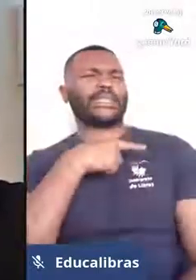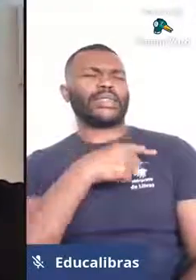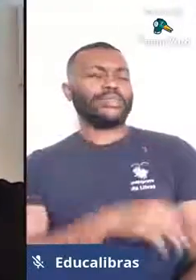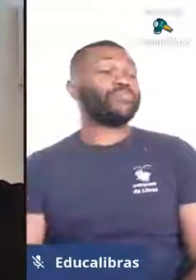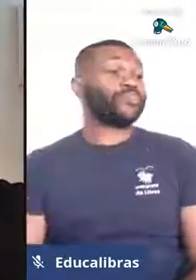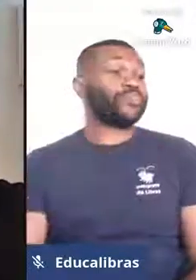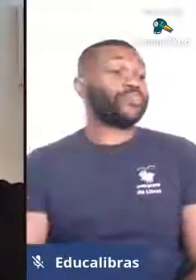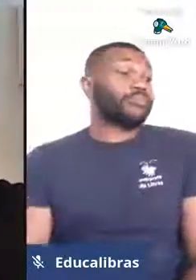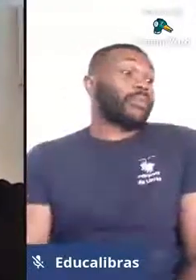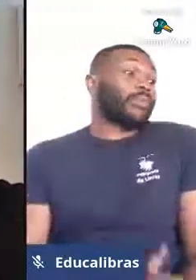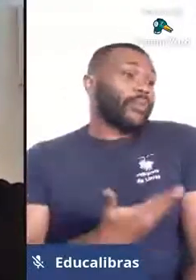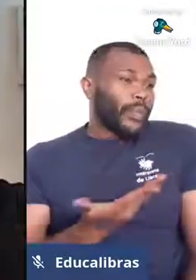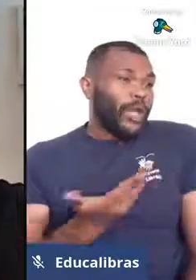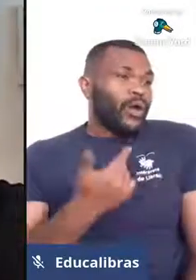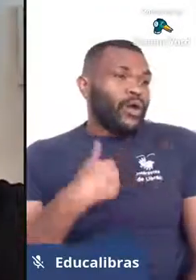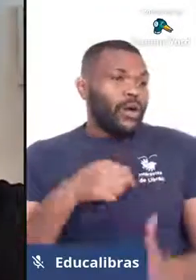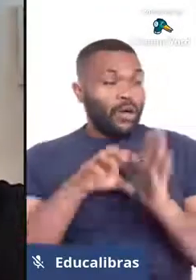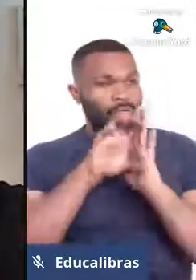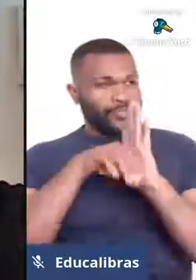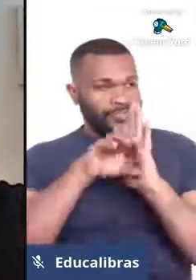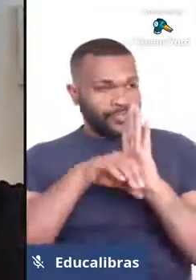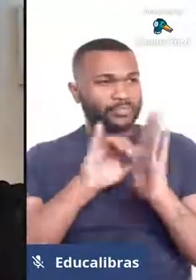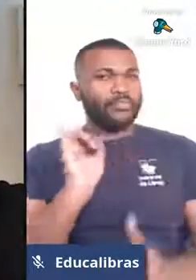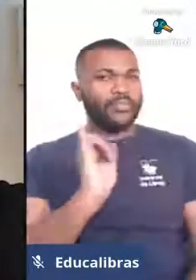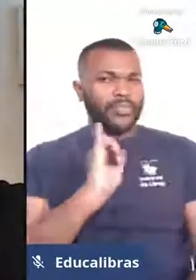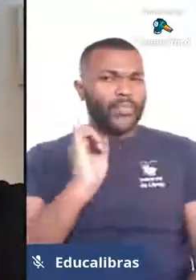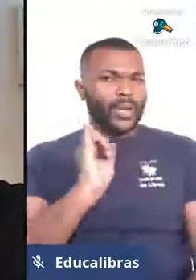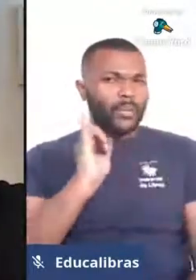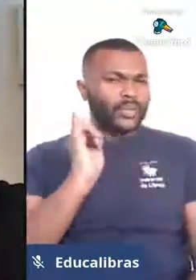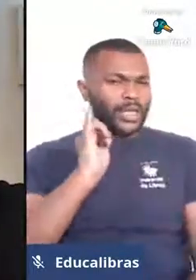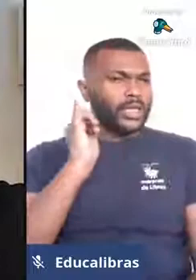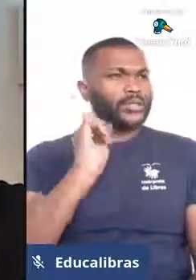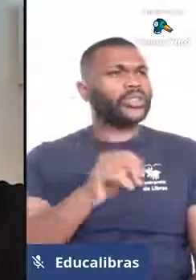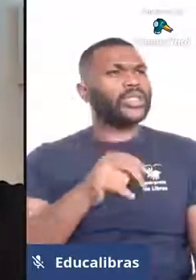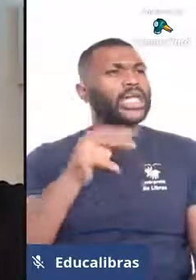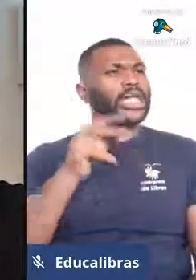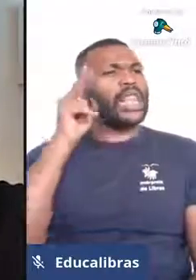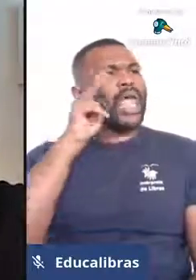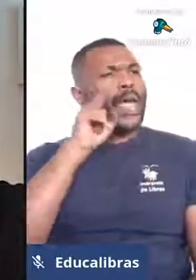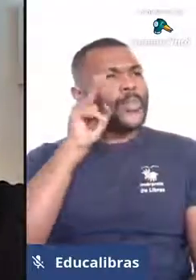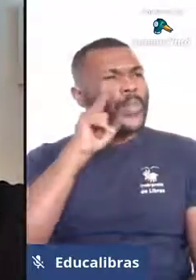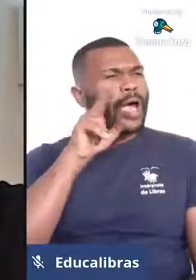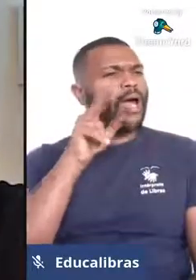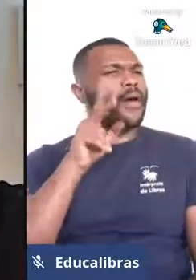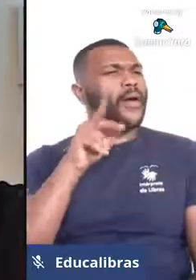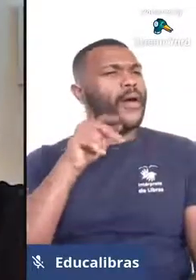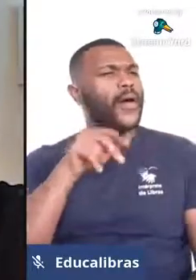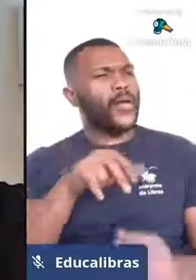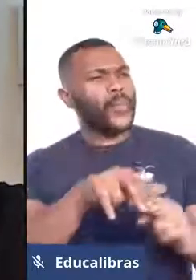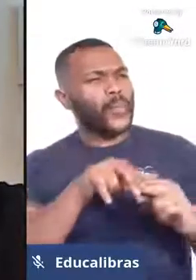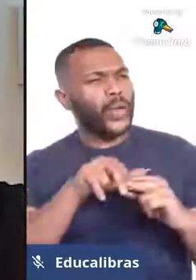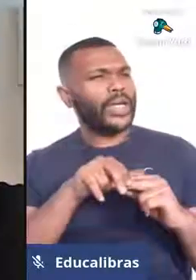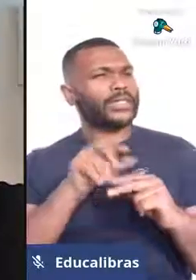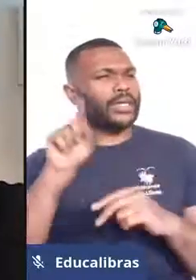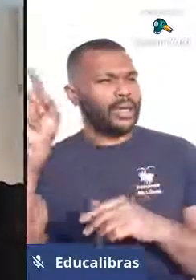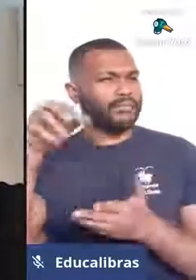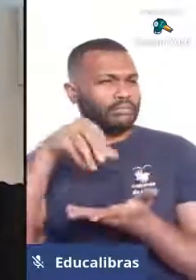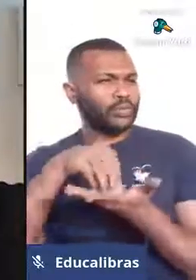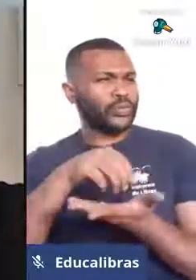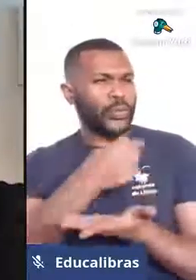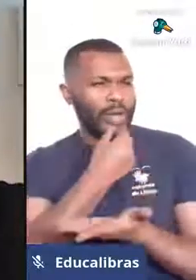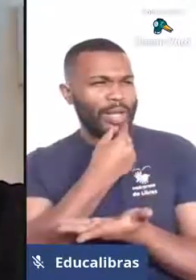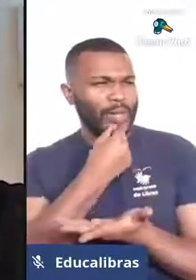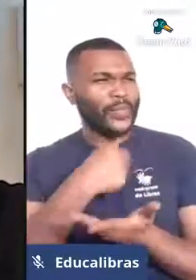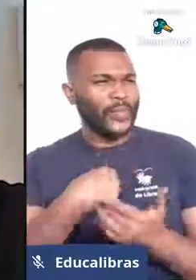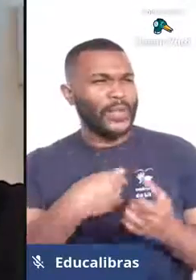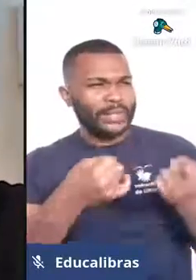Um conceito muito importante que acho que veio do Unlimited, dessa iniciativa do British Council.